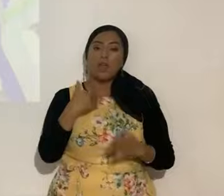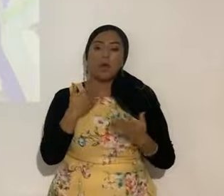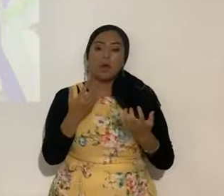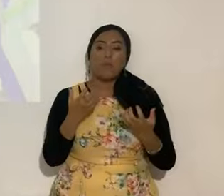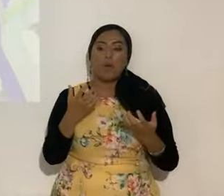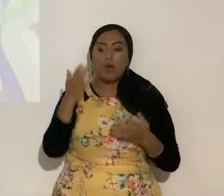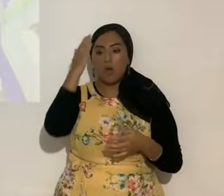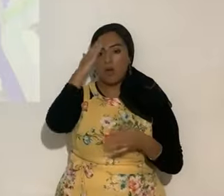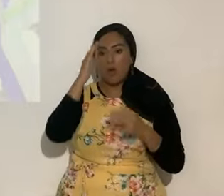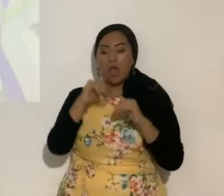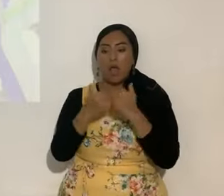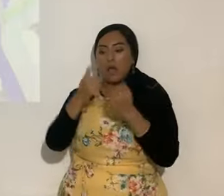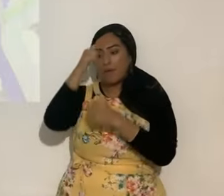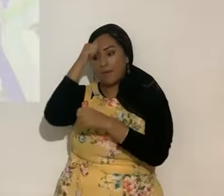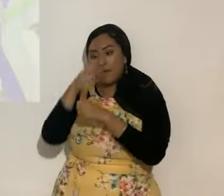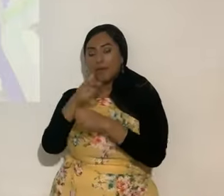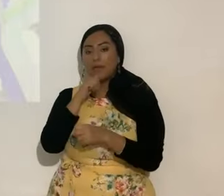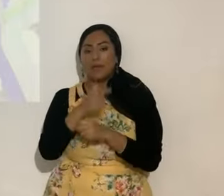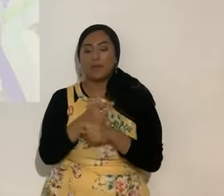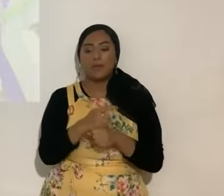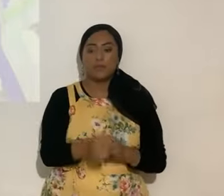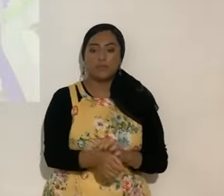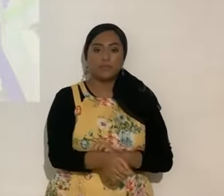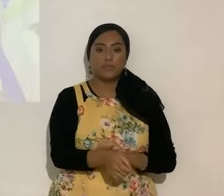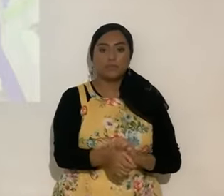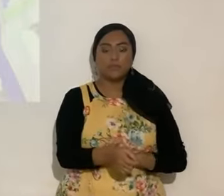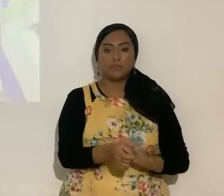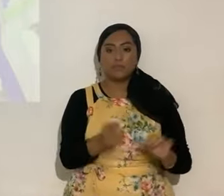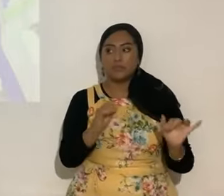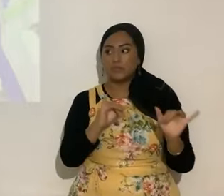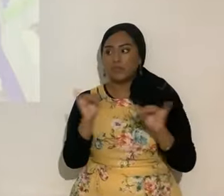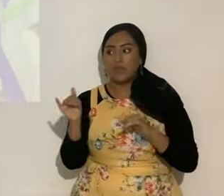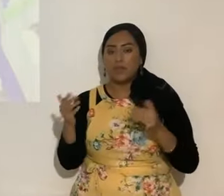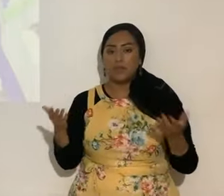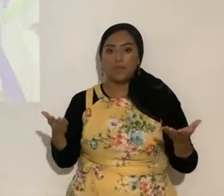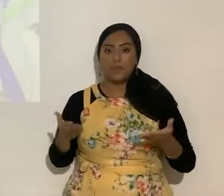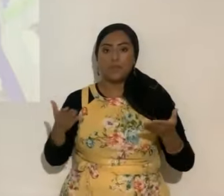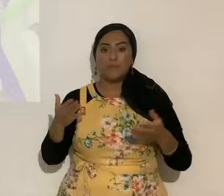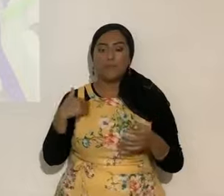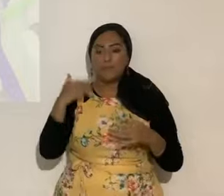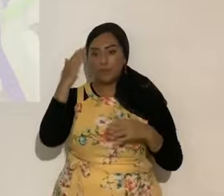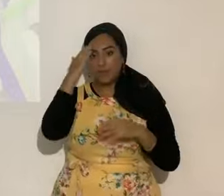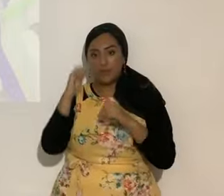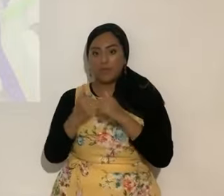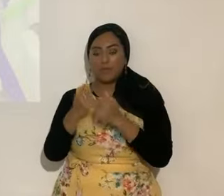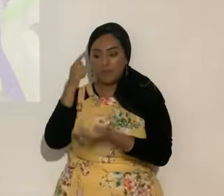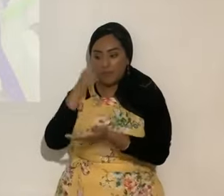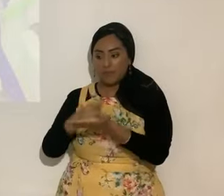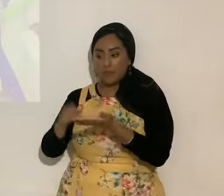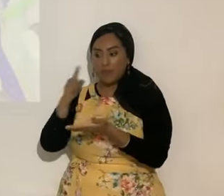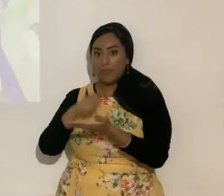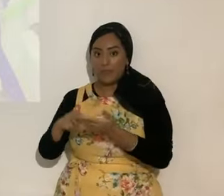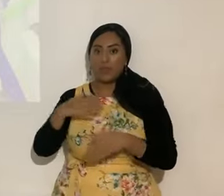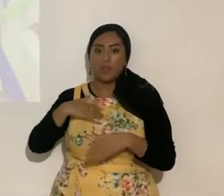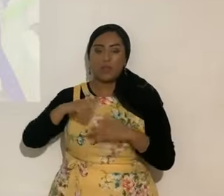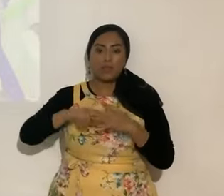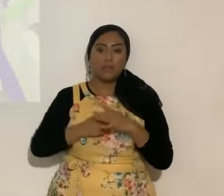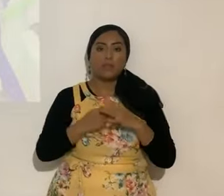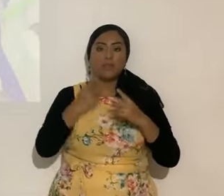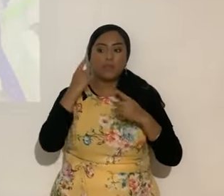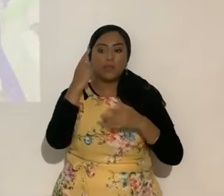saber cómo andan los hermanos y de los de aquí, la local, yo me voy a encargar de qué calificación. Ya me empecé, de hecho, a